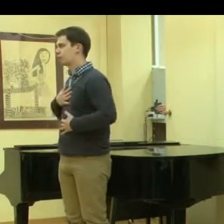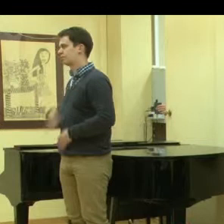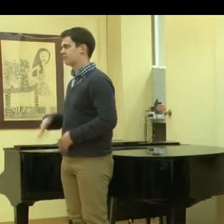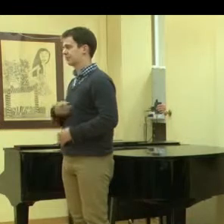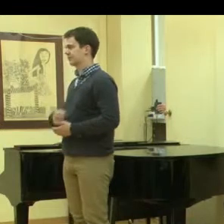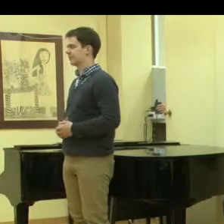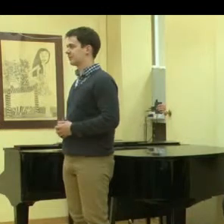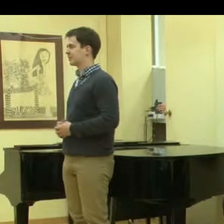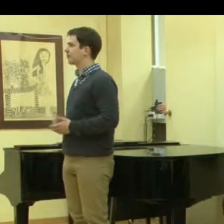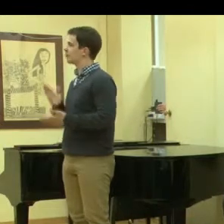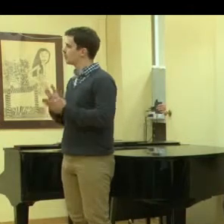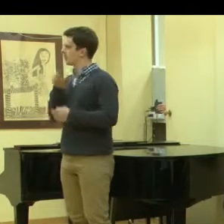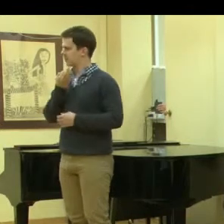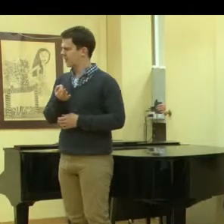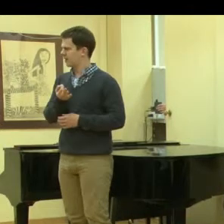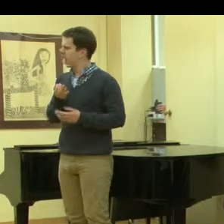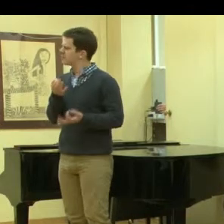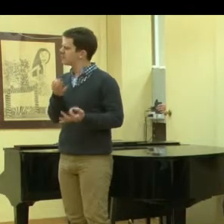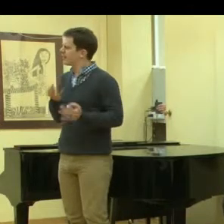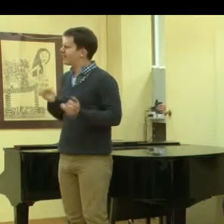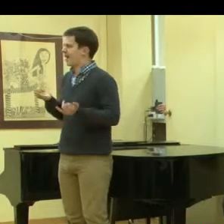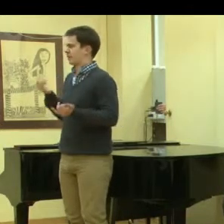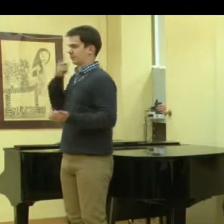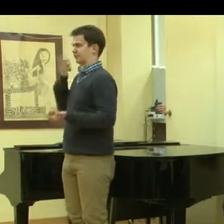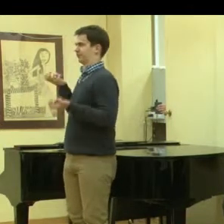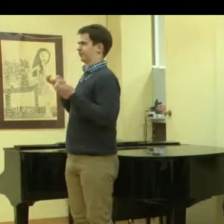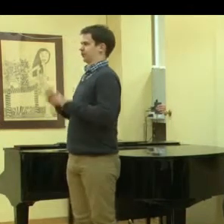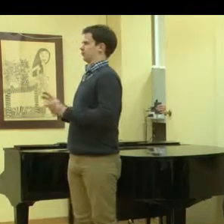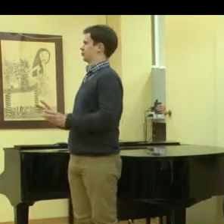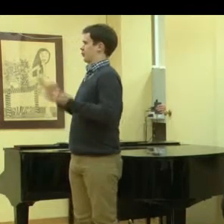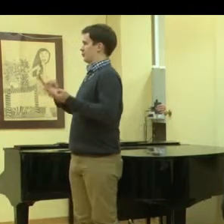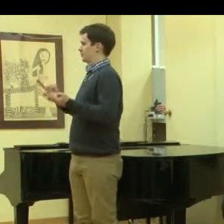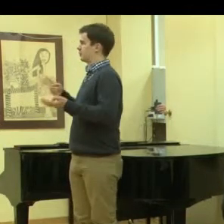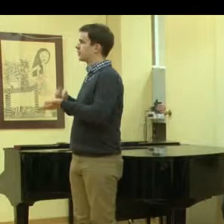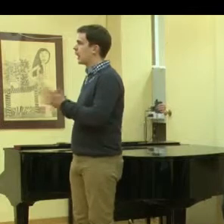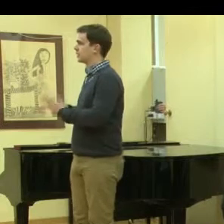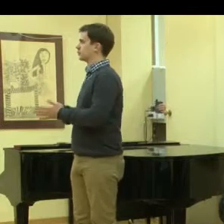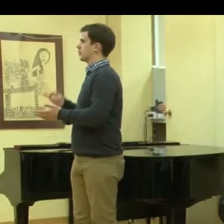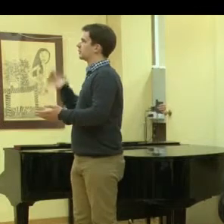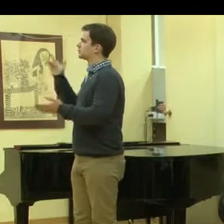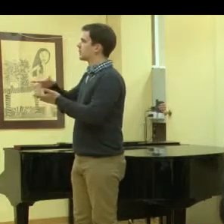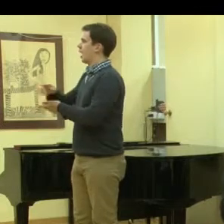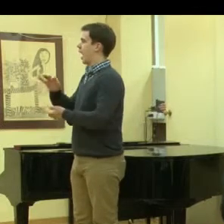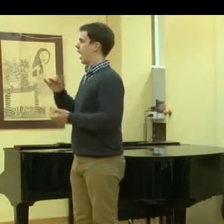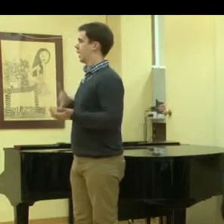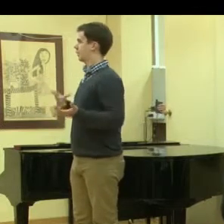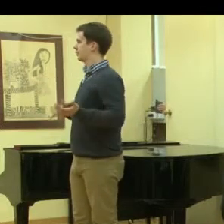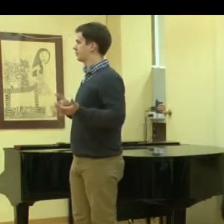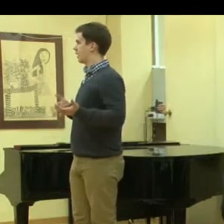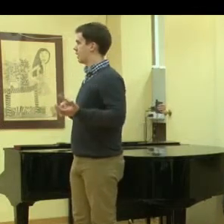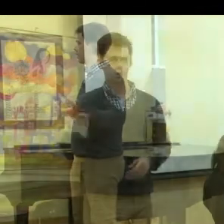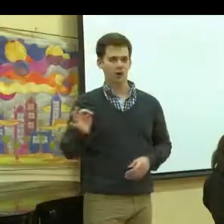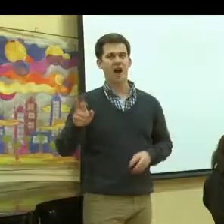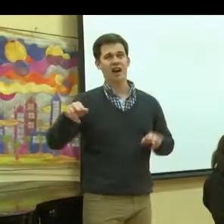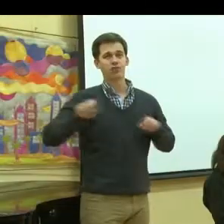No to pytanie zostało zadane. To jak to się narodziło? Skąd to tango? Jak to tango trafiło do Argentyny, a może jak Argentyna trafiła do